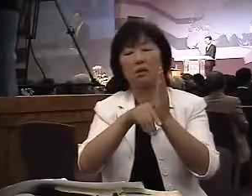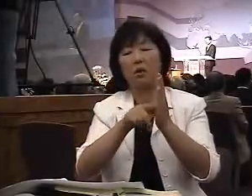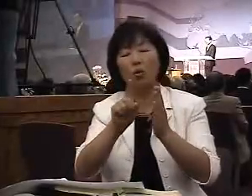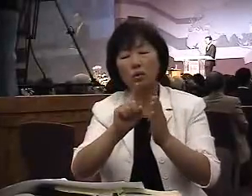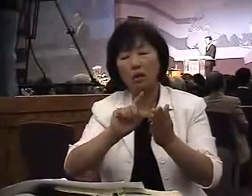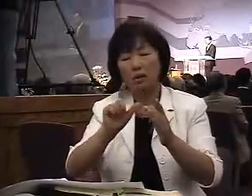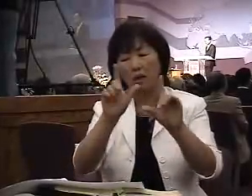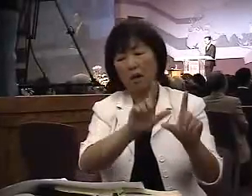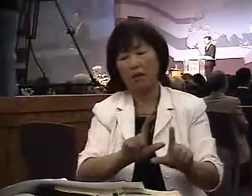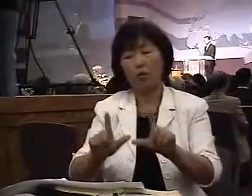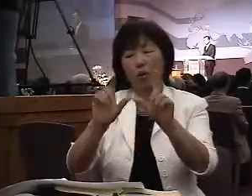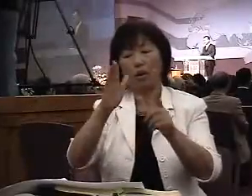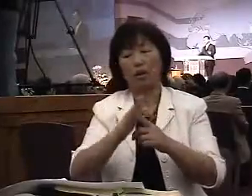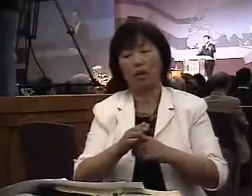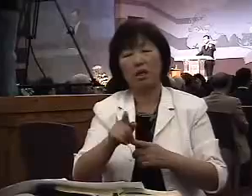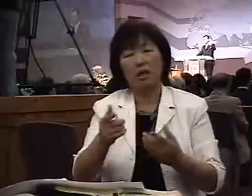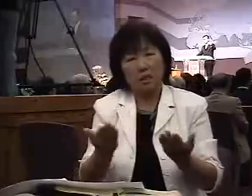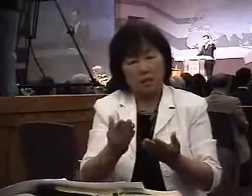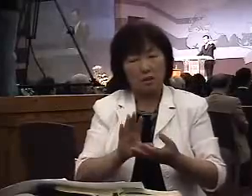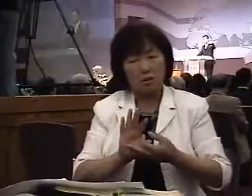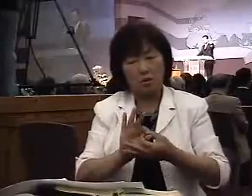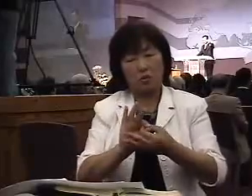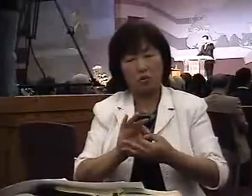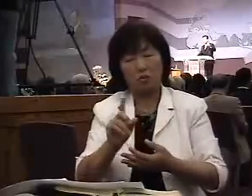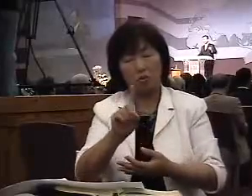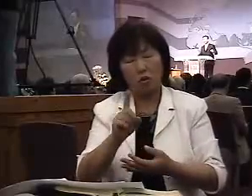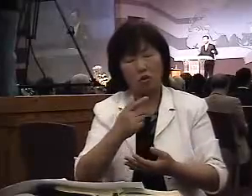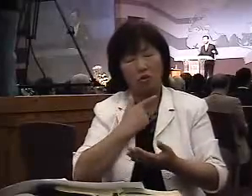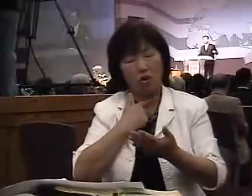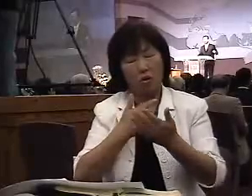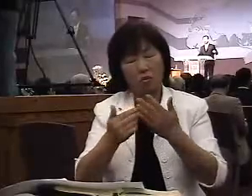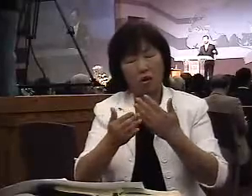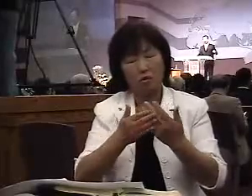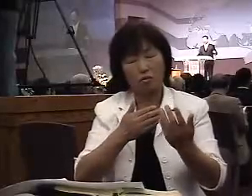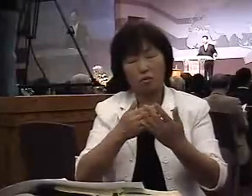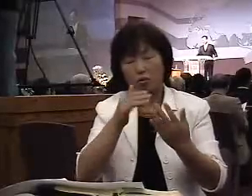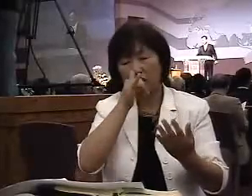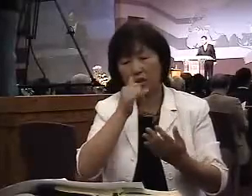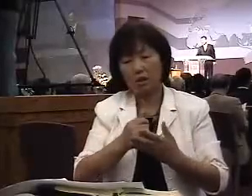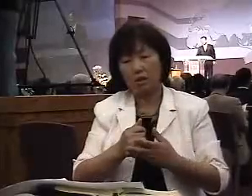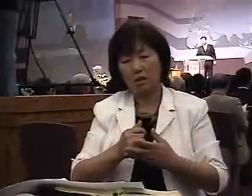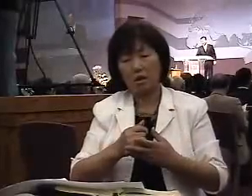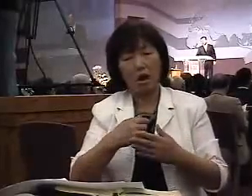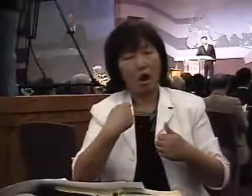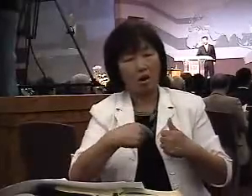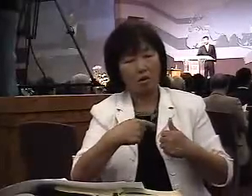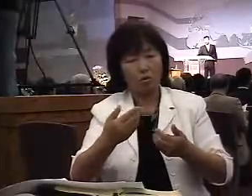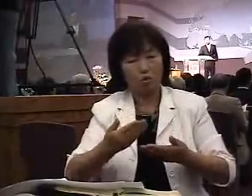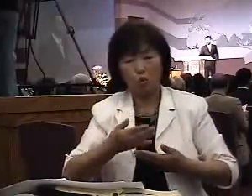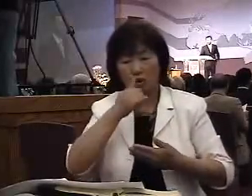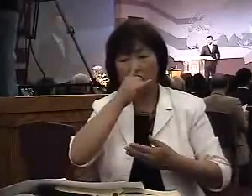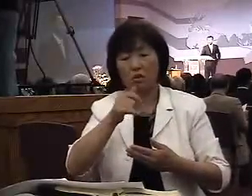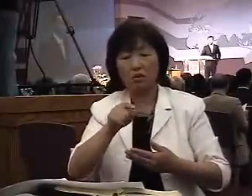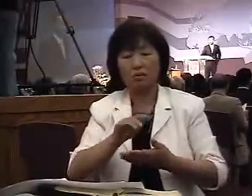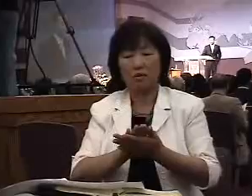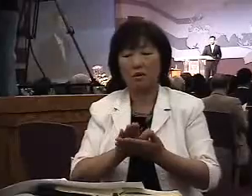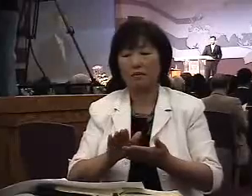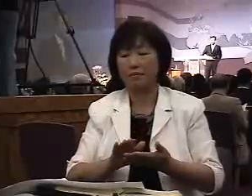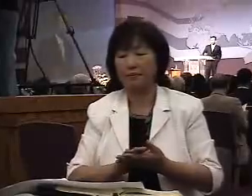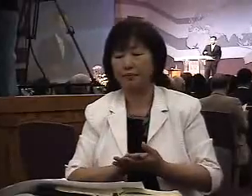되는가, 그리고 이를 통해 무엇을 체험할 수 있는가를 알려주시고 있습니다.